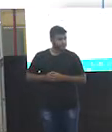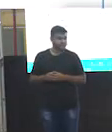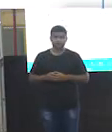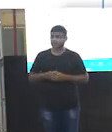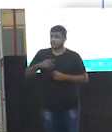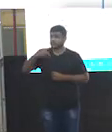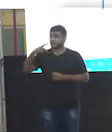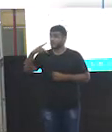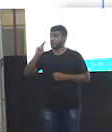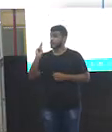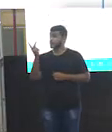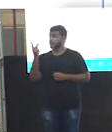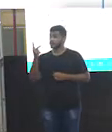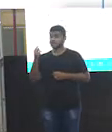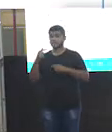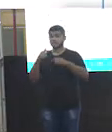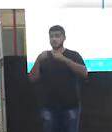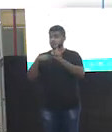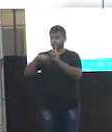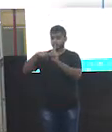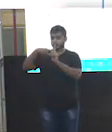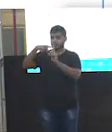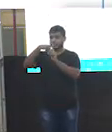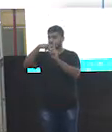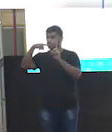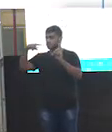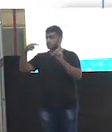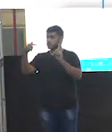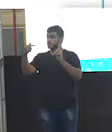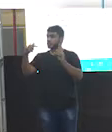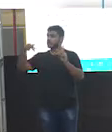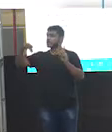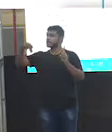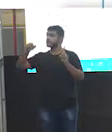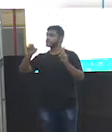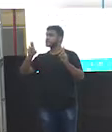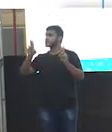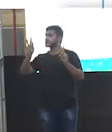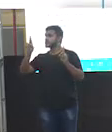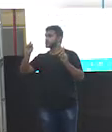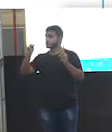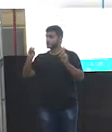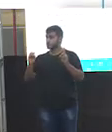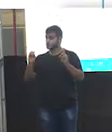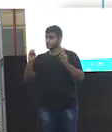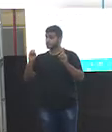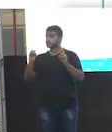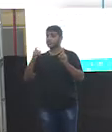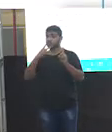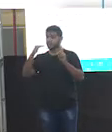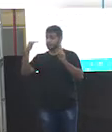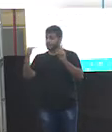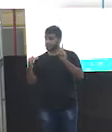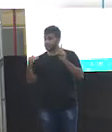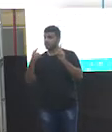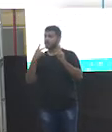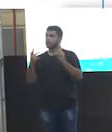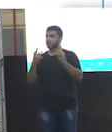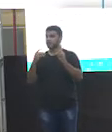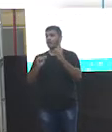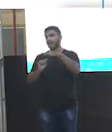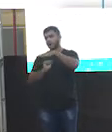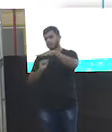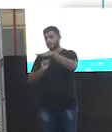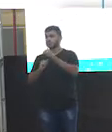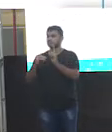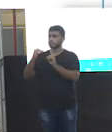é 7. pH neutro é 7. Menos de 7 é ácido, mais de 7 é básico. 7